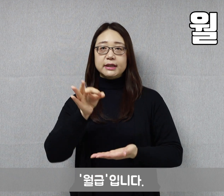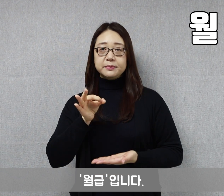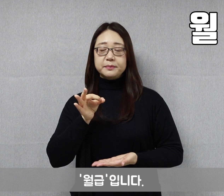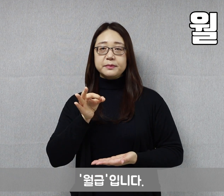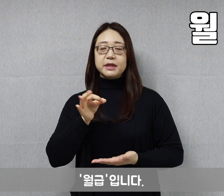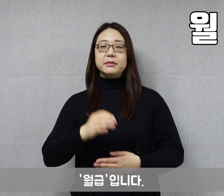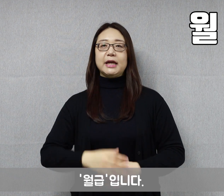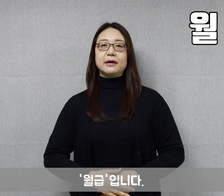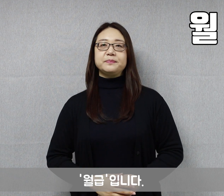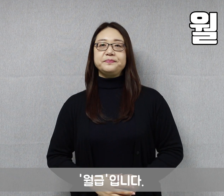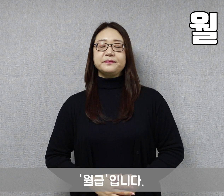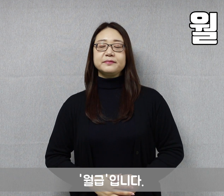월급입니다.